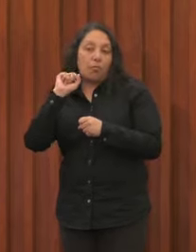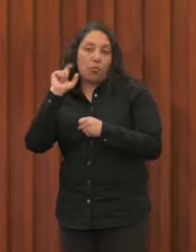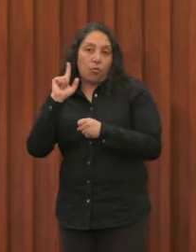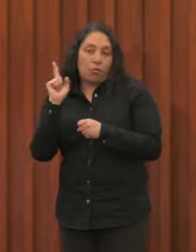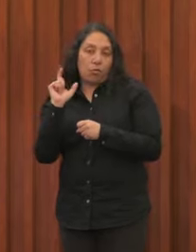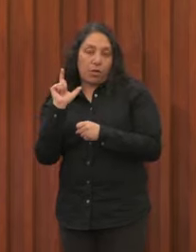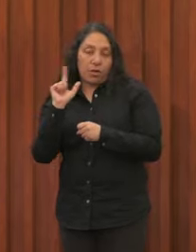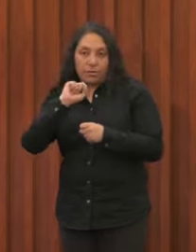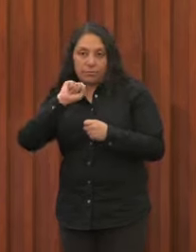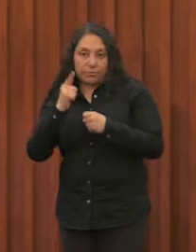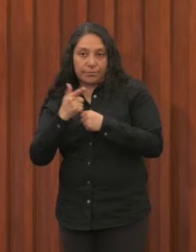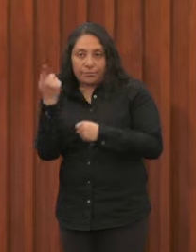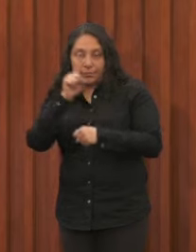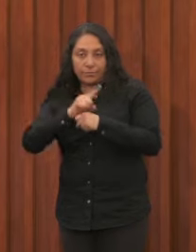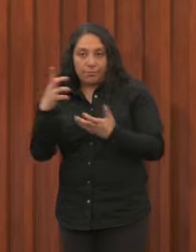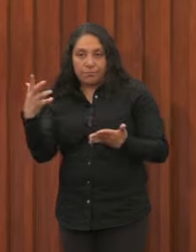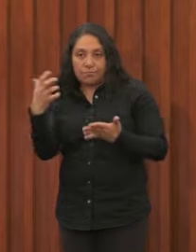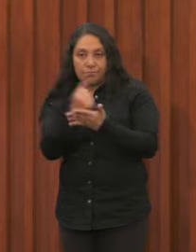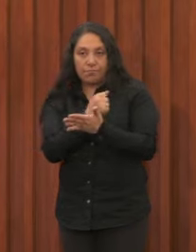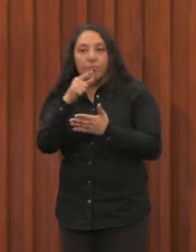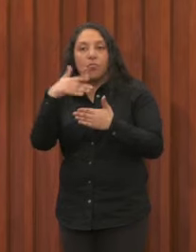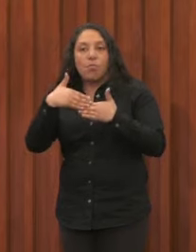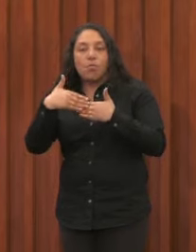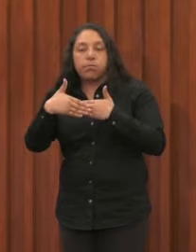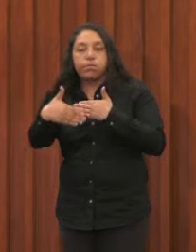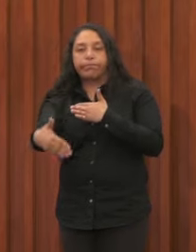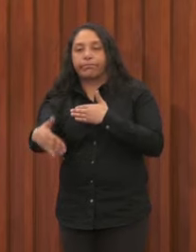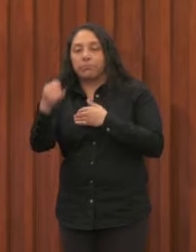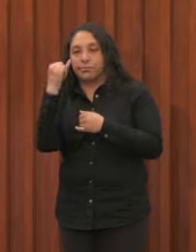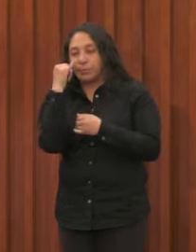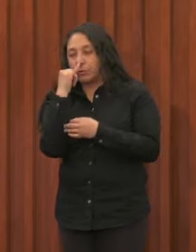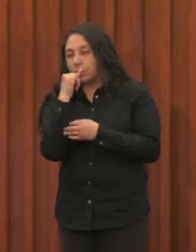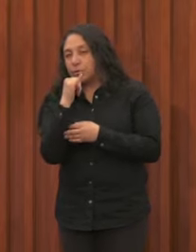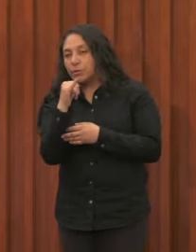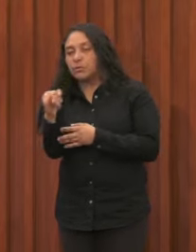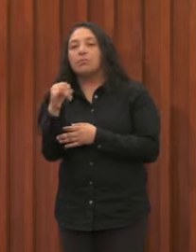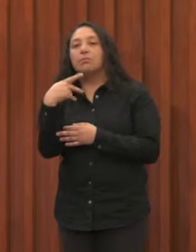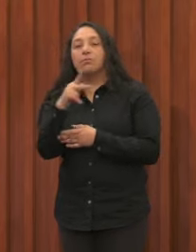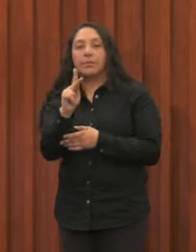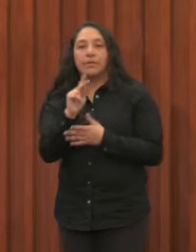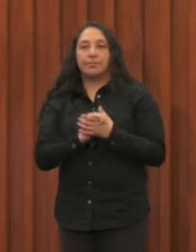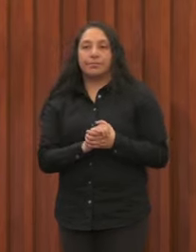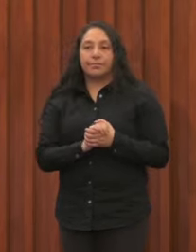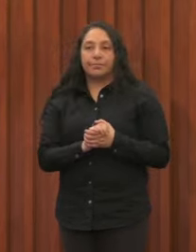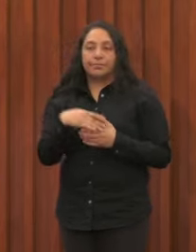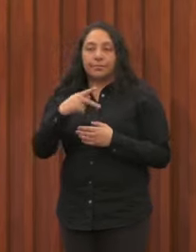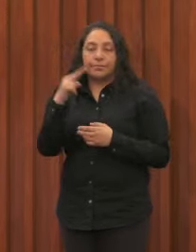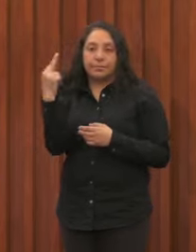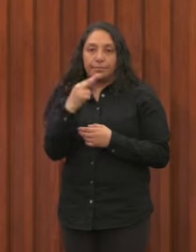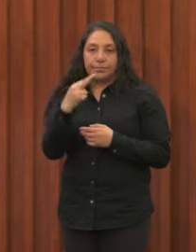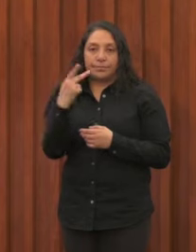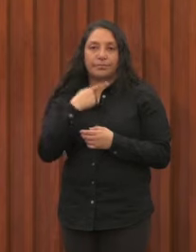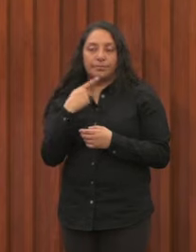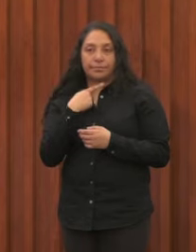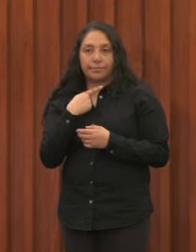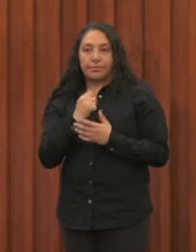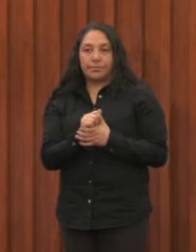camino que es un camino largo, pero que requiere de personas